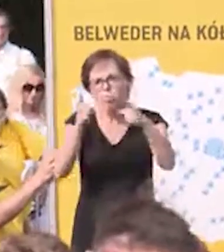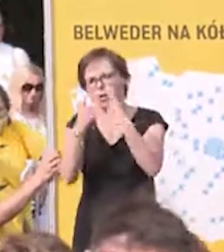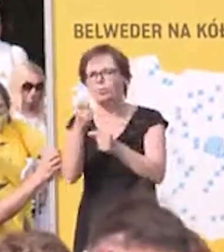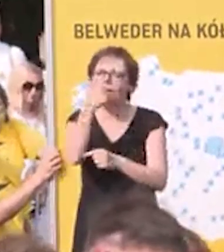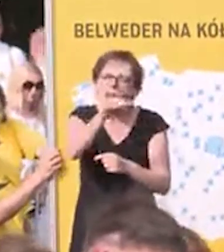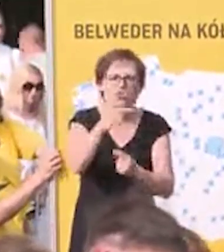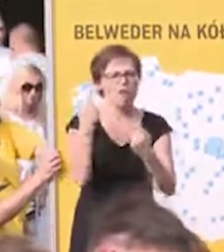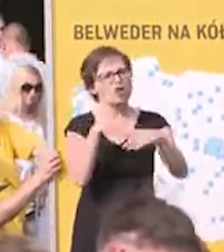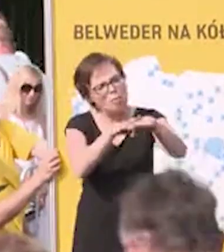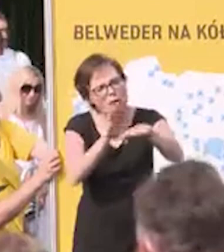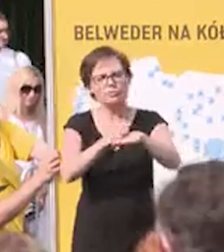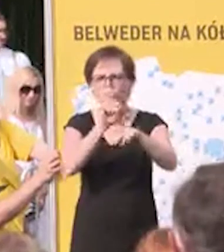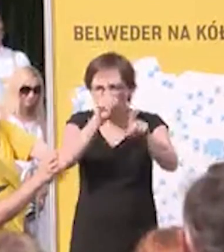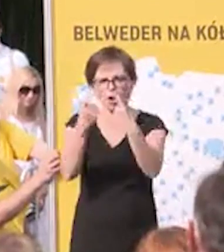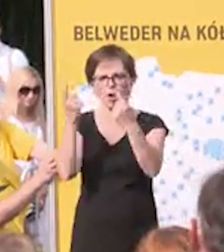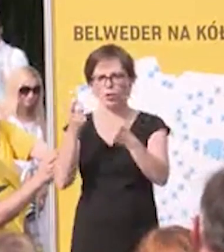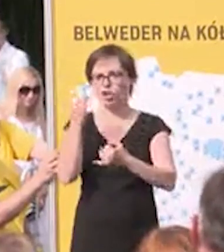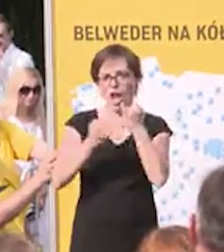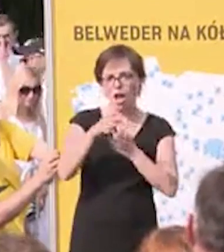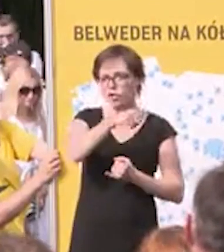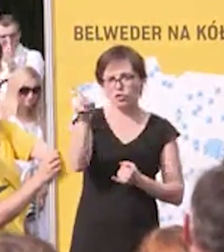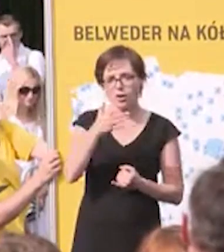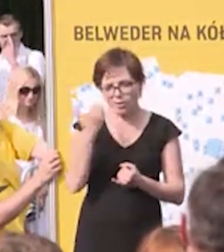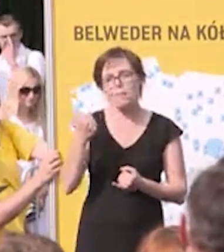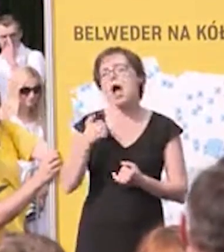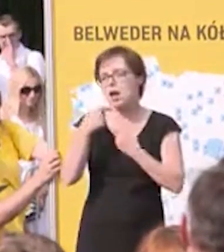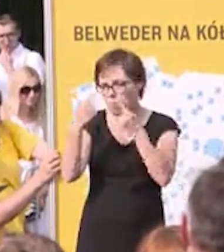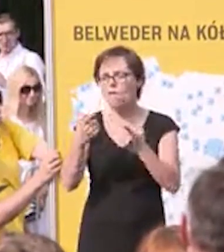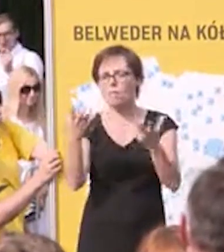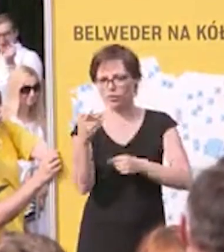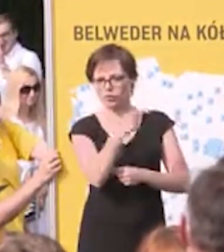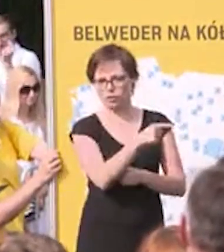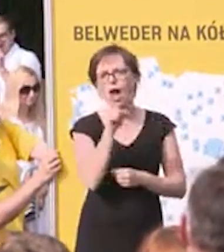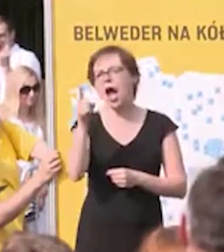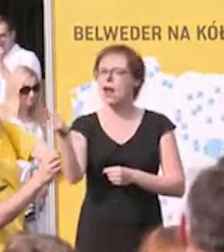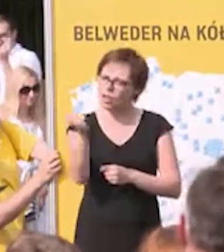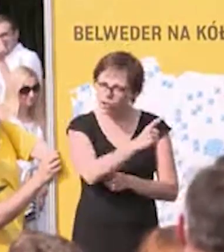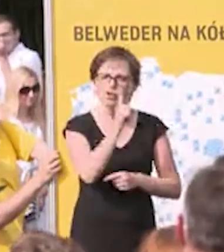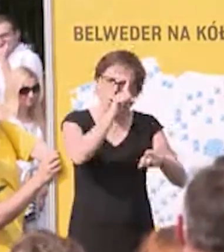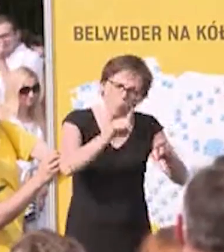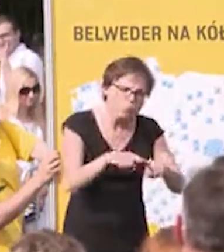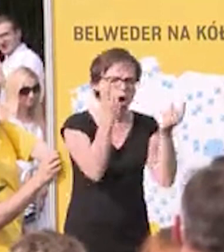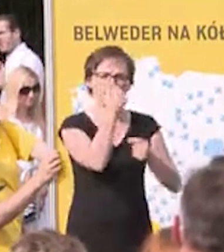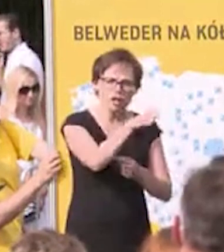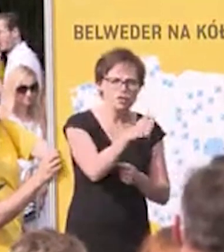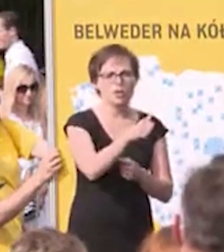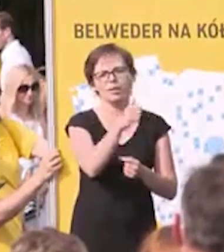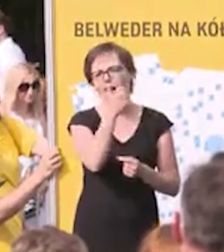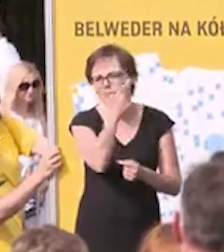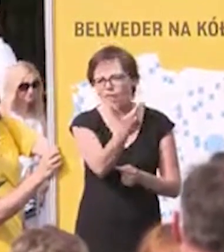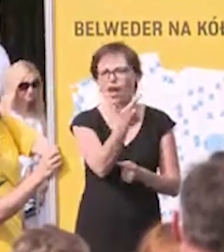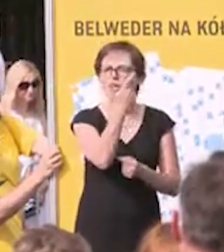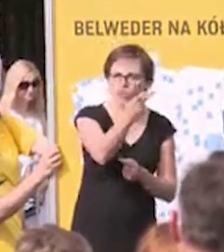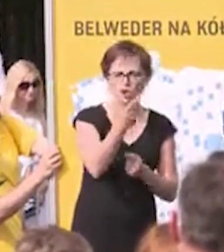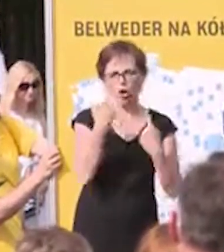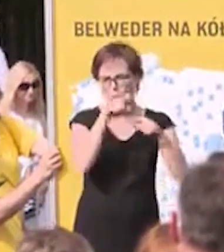jeszcze jedną osobę. Pomożemy wam, jeżeli ich nie macie, powiemy, gdzie je znaleźć, ale idźcie i przekonajcie jeszcze jedną, jeszcze dwie, jeszcze